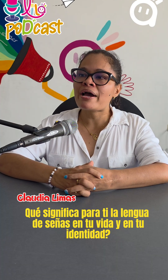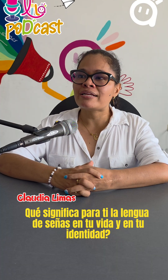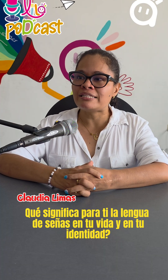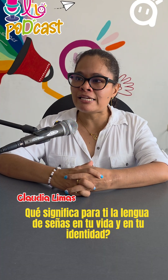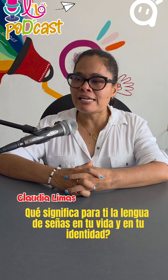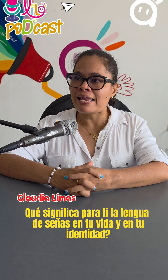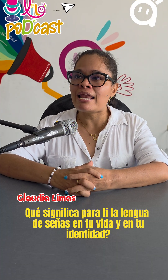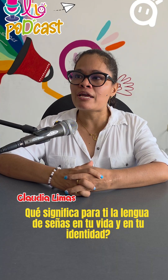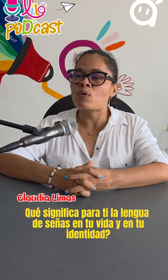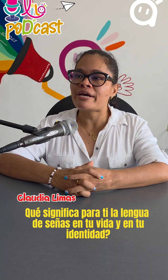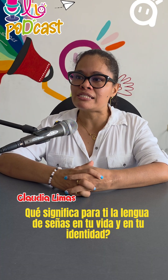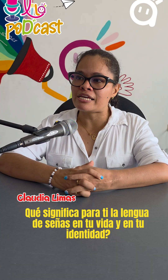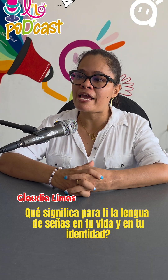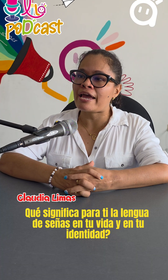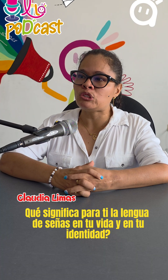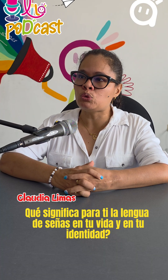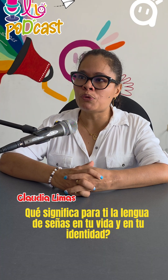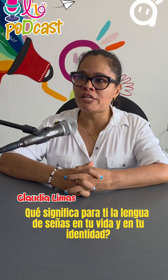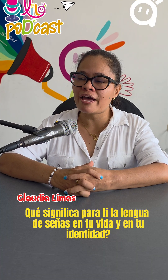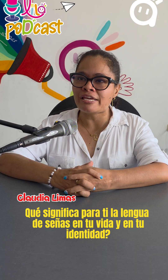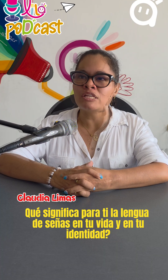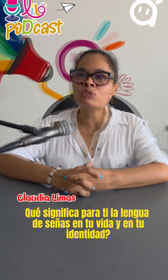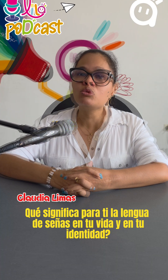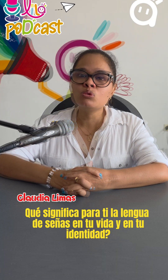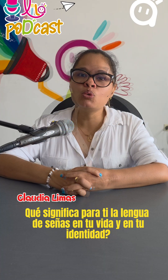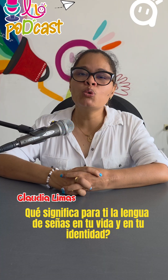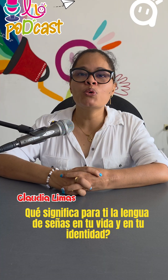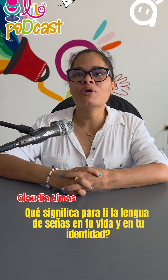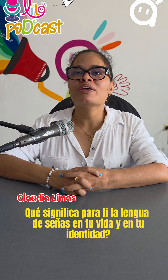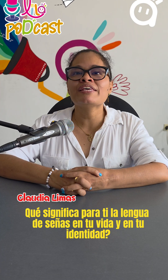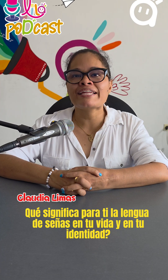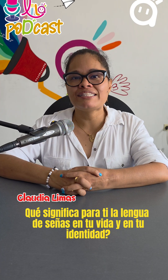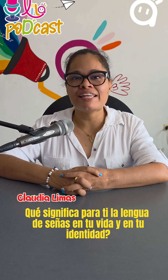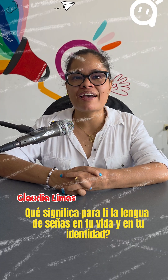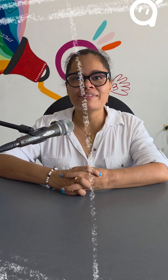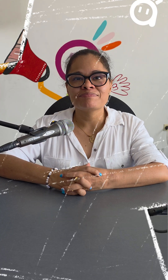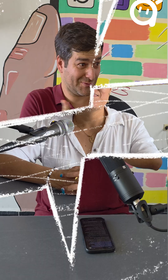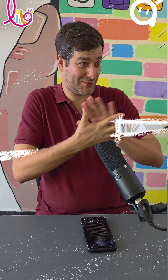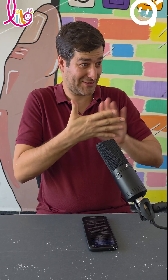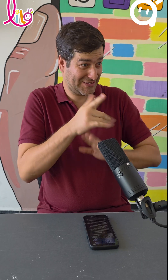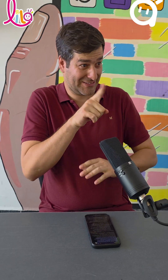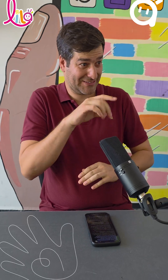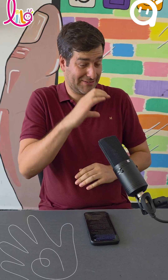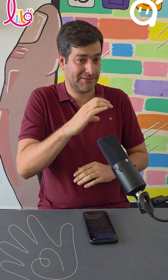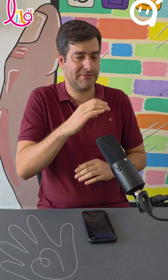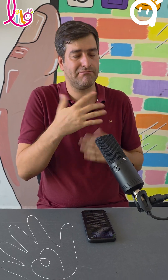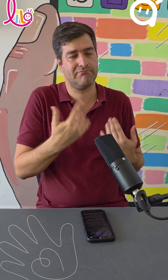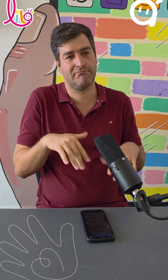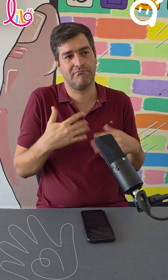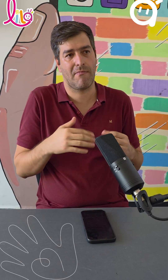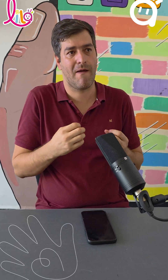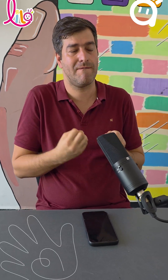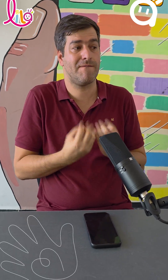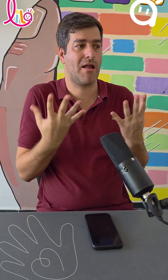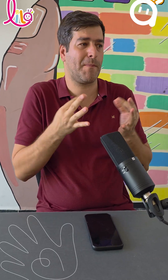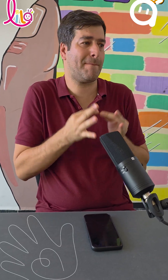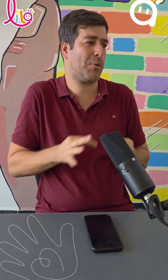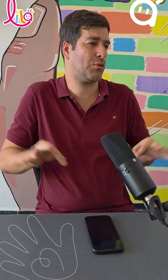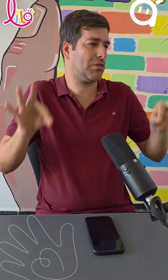para ti la lengua de señas en tu vida y en tu identidad? Bueno, la lengua de señas para mí es